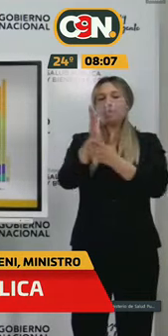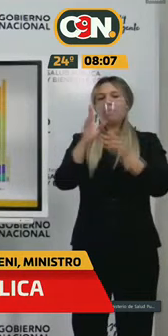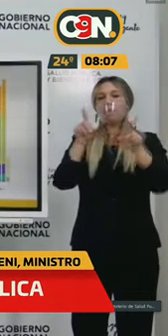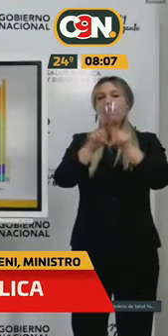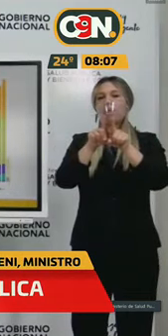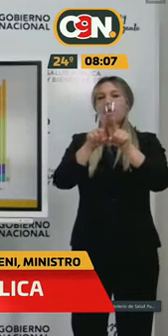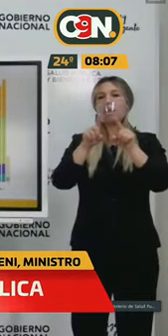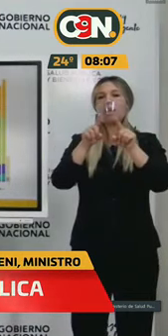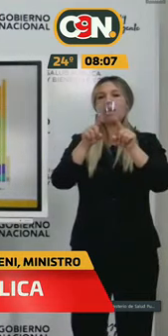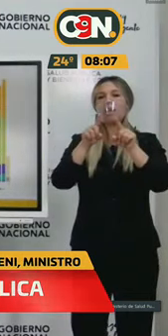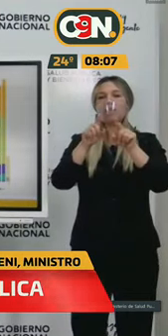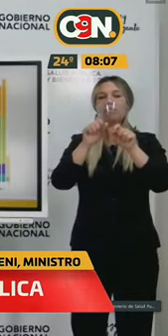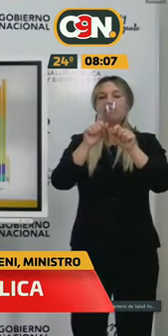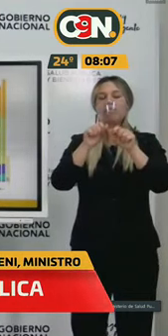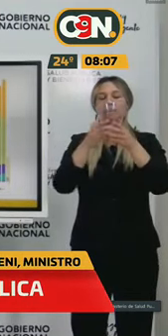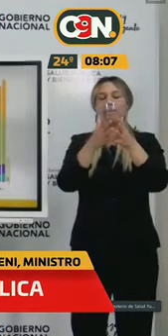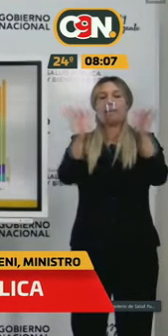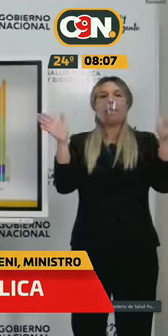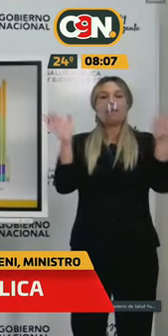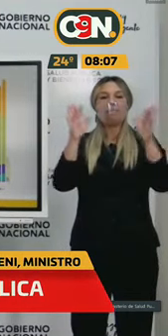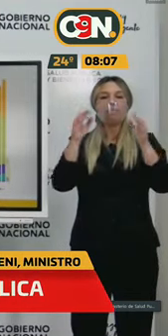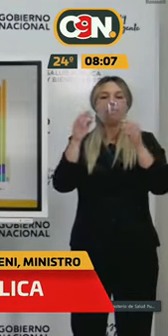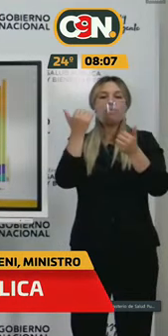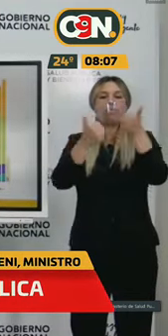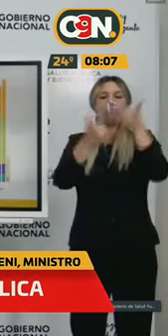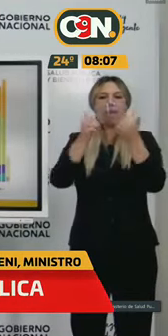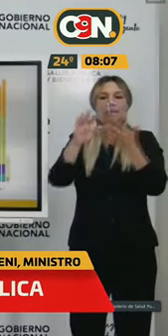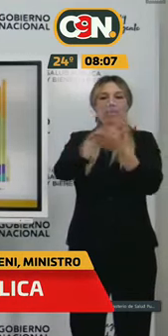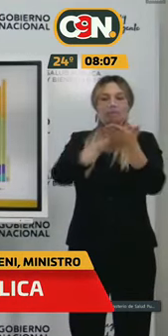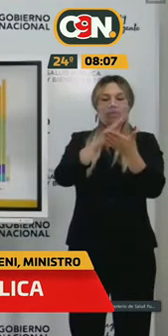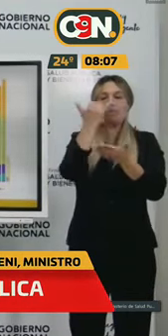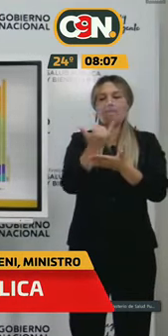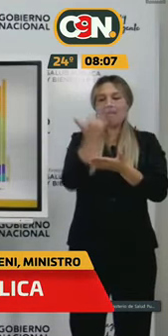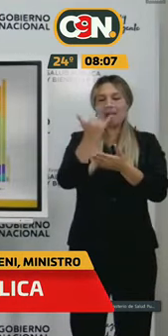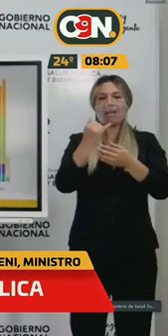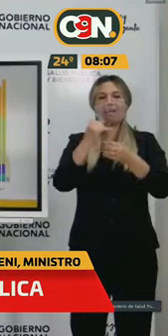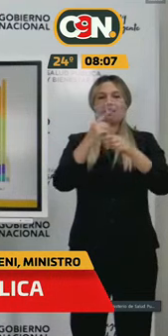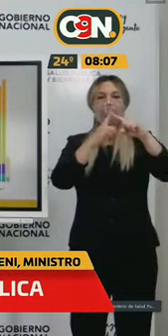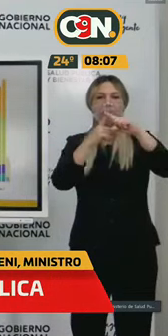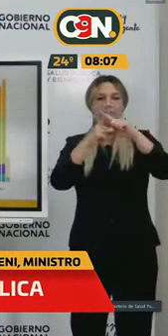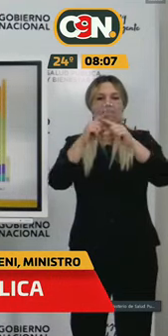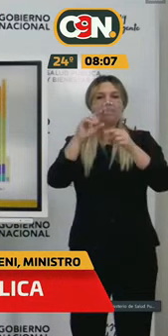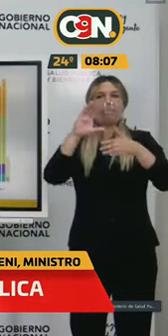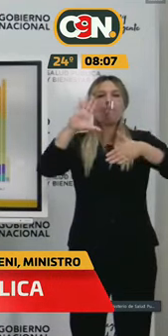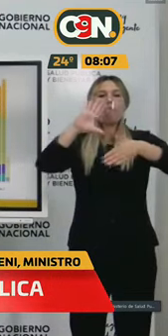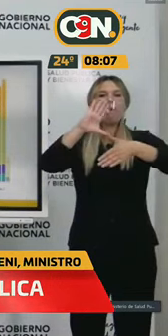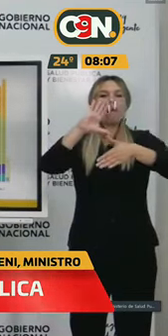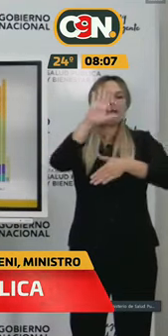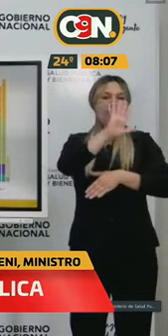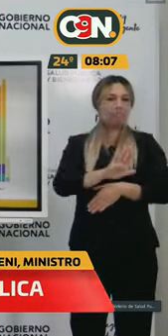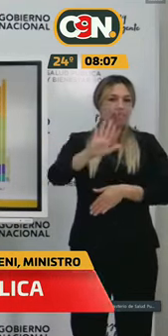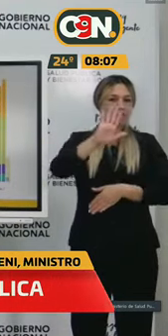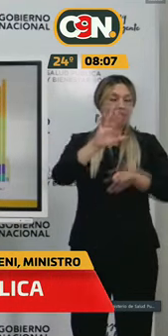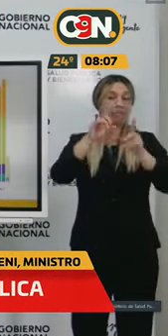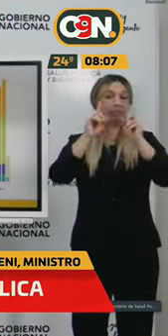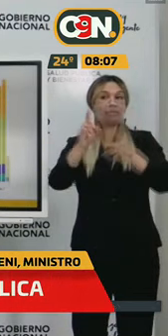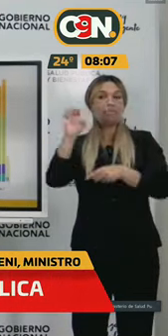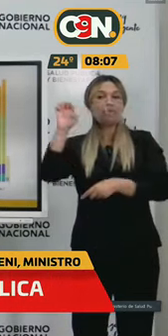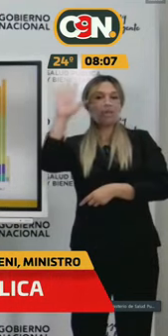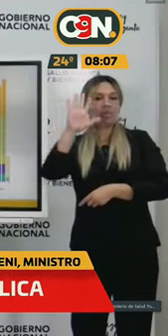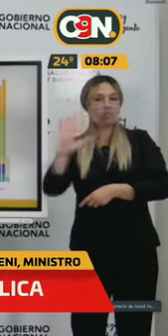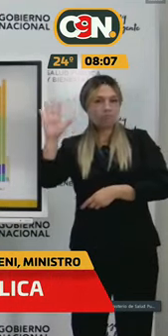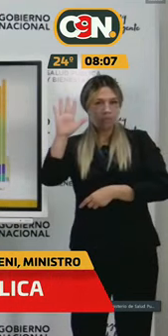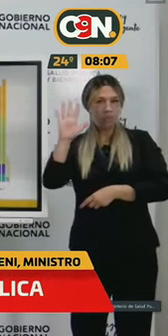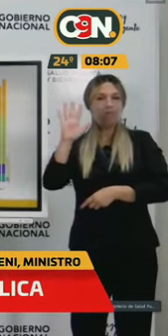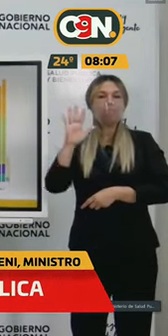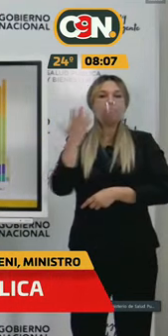amplio mundial, lamentablemente vemos todavía un aumento de casos en la región de las Américas y en Europa en particular.